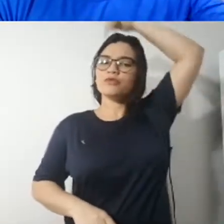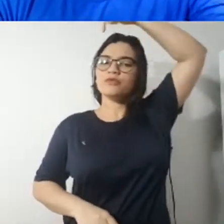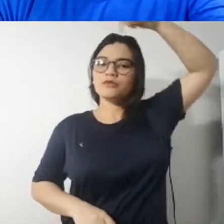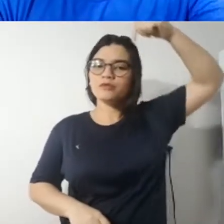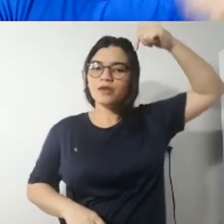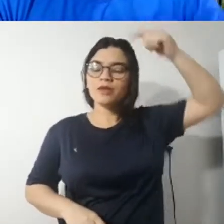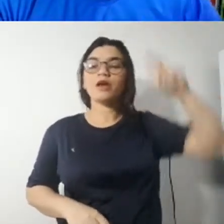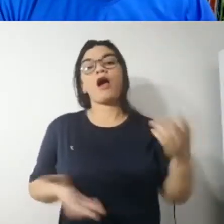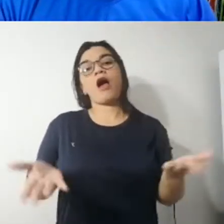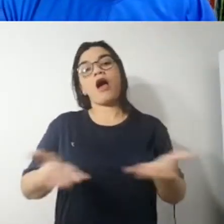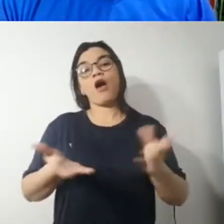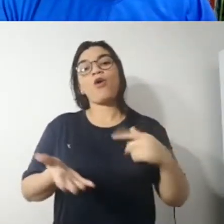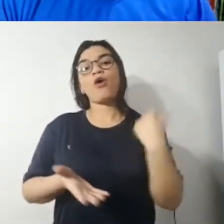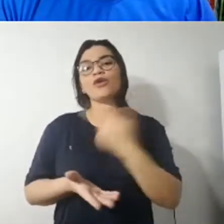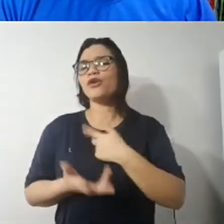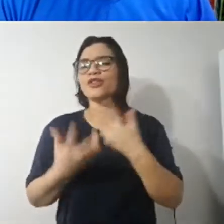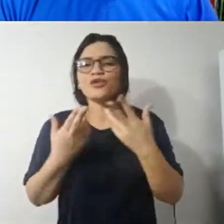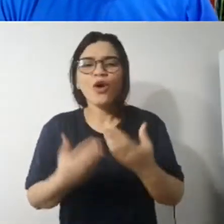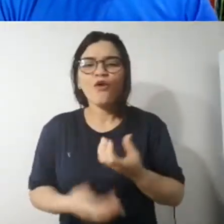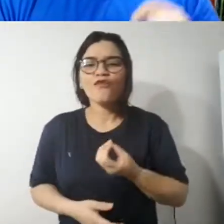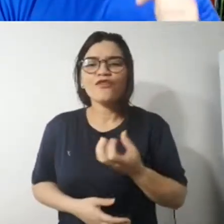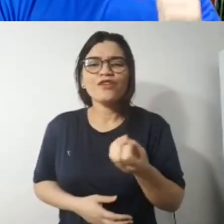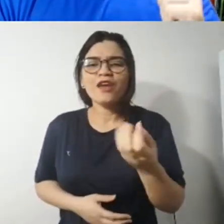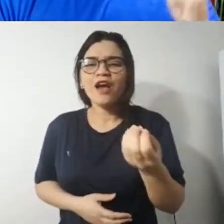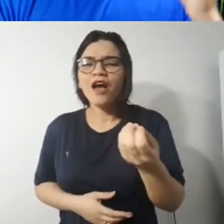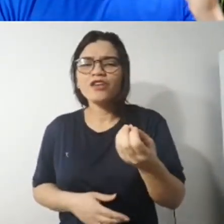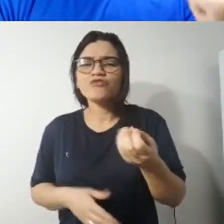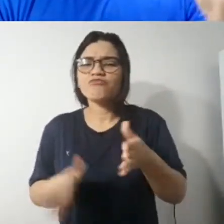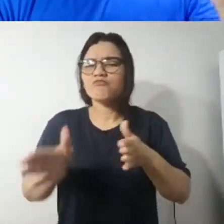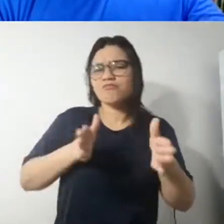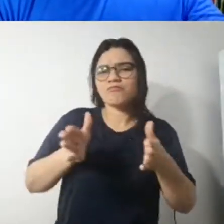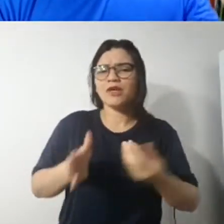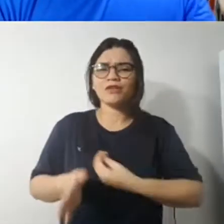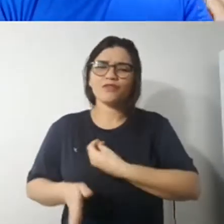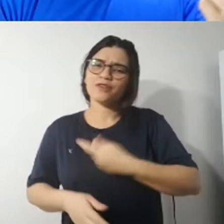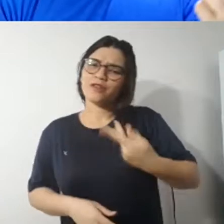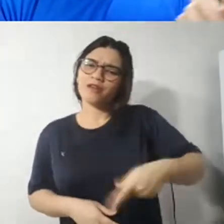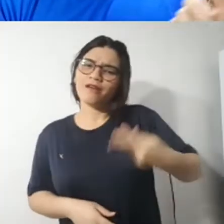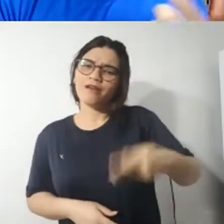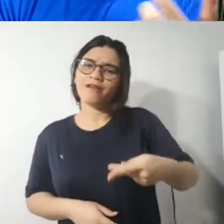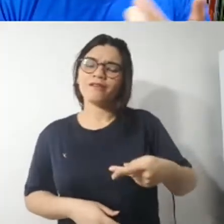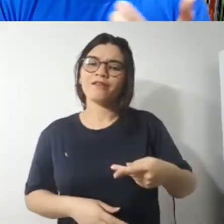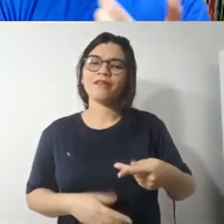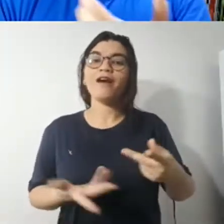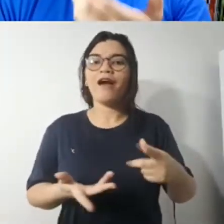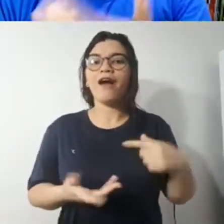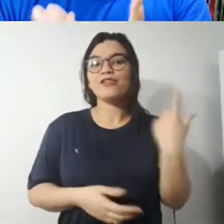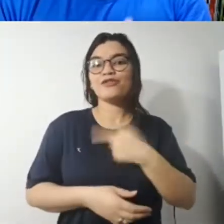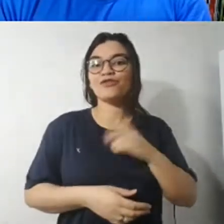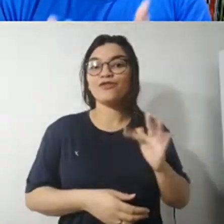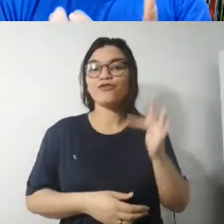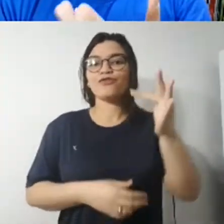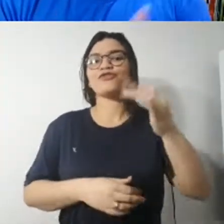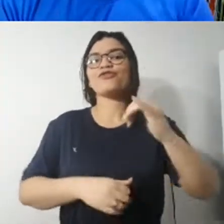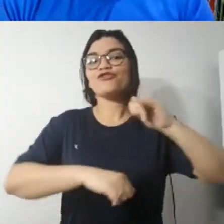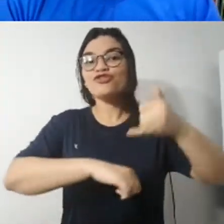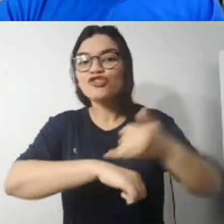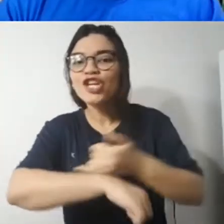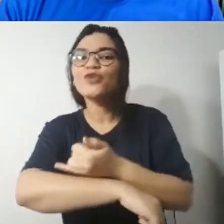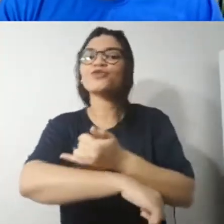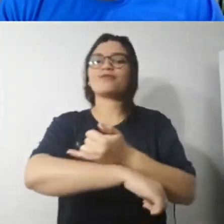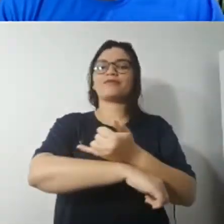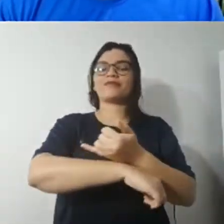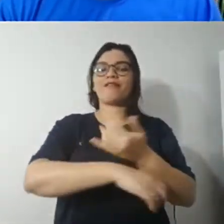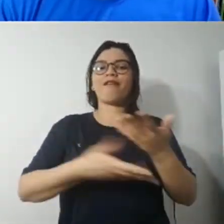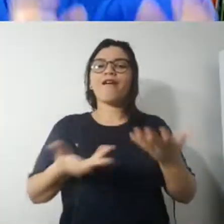a Jerusalém Celestial. E no meio dessa peregrinação, nós iremos passar por sofrimentos, por dores,